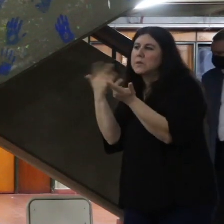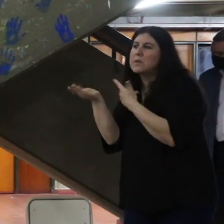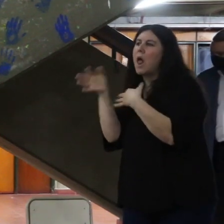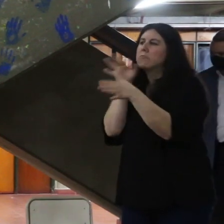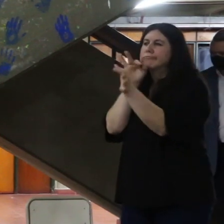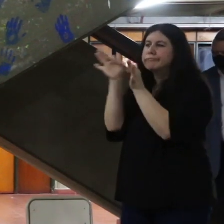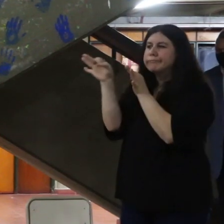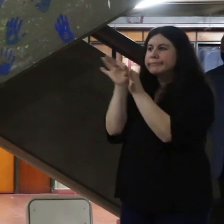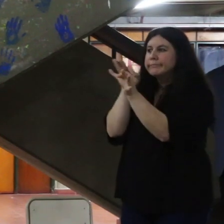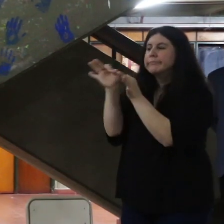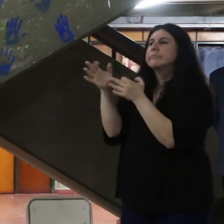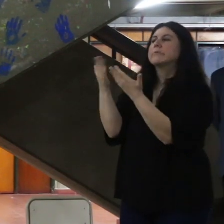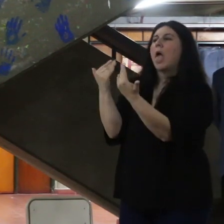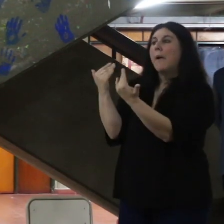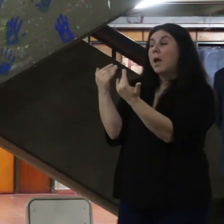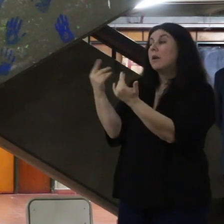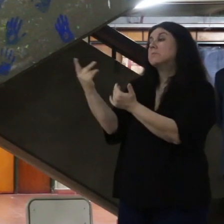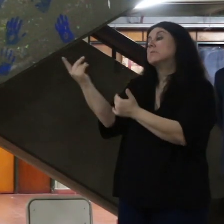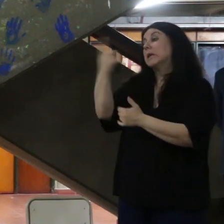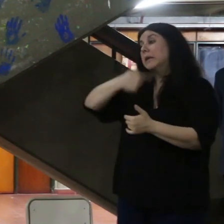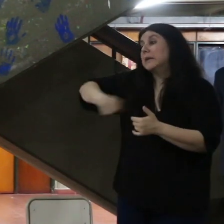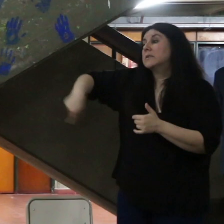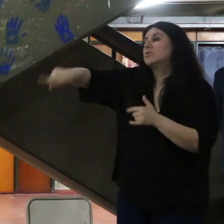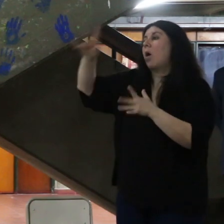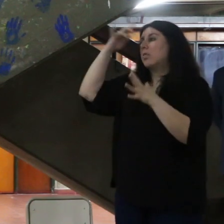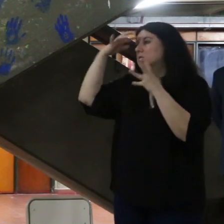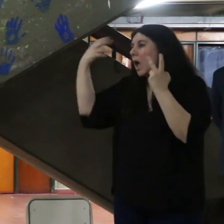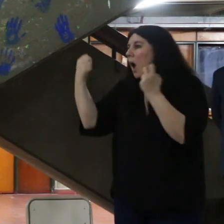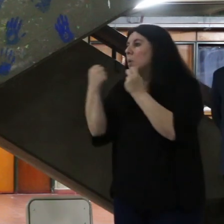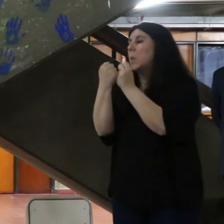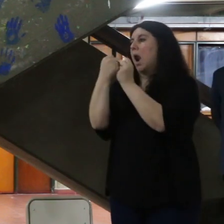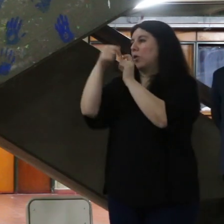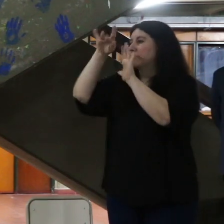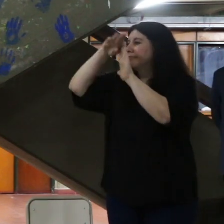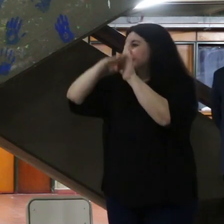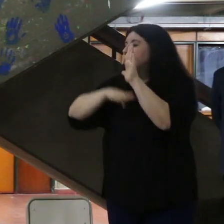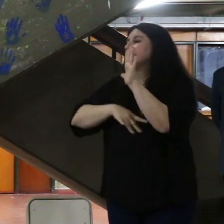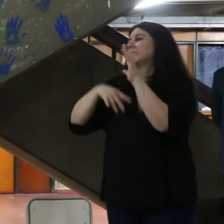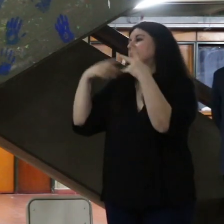dialogar y significa construir acuerdos. Como